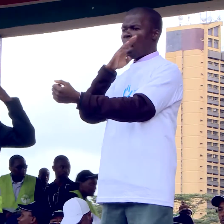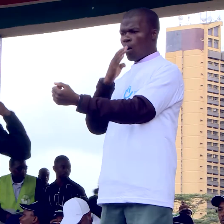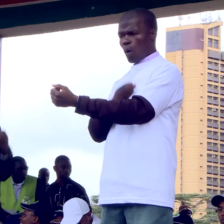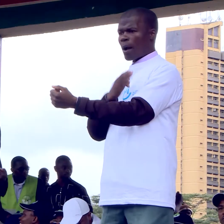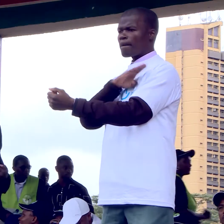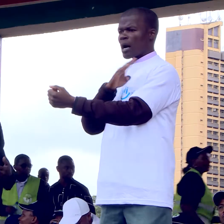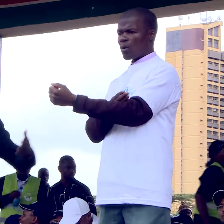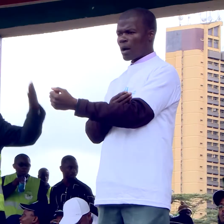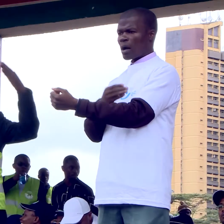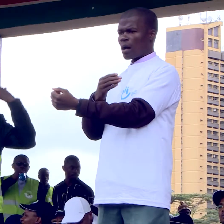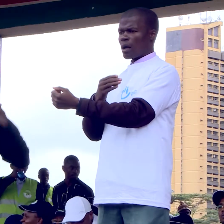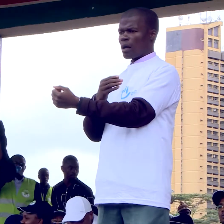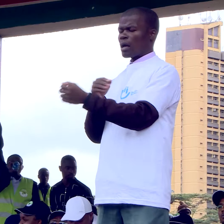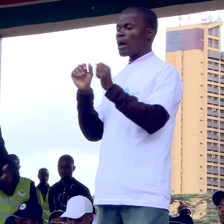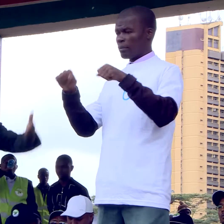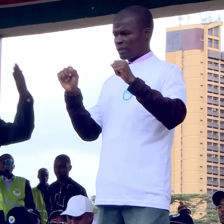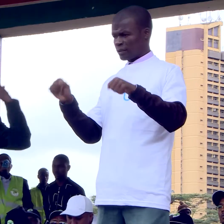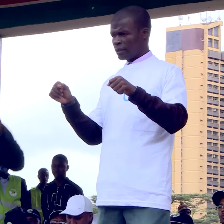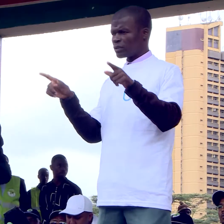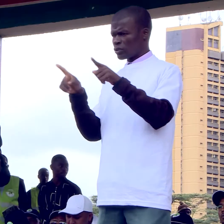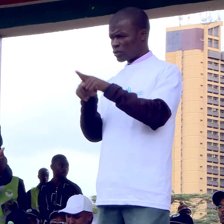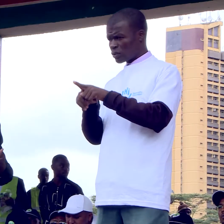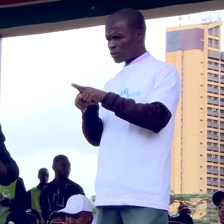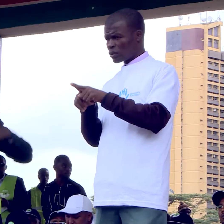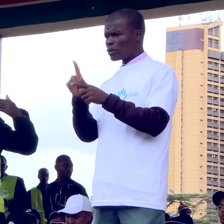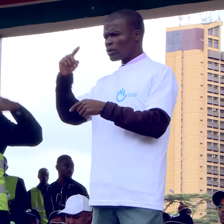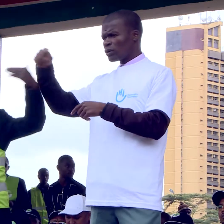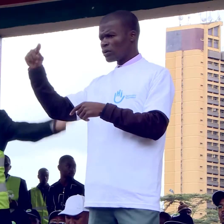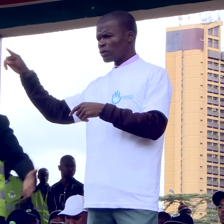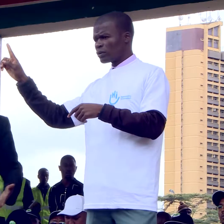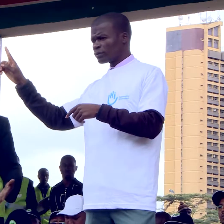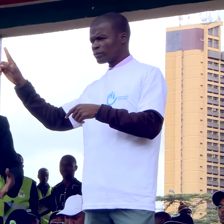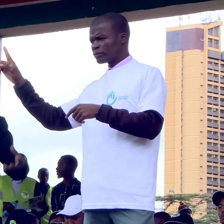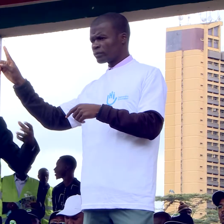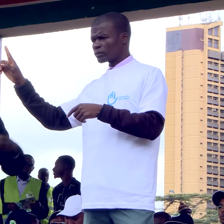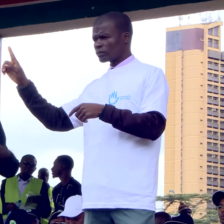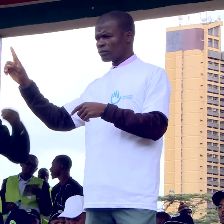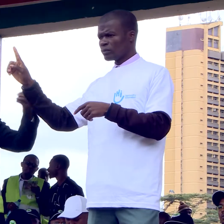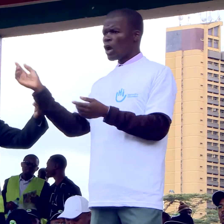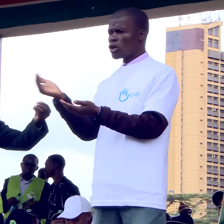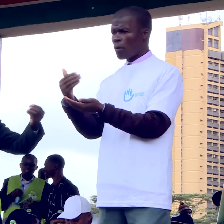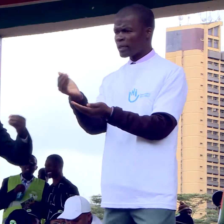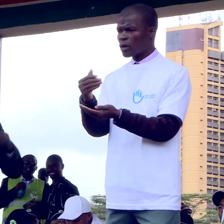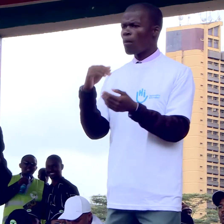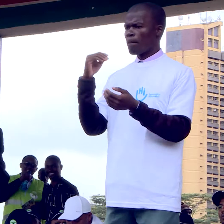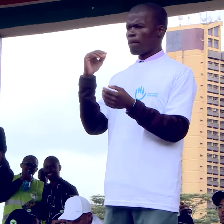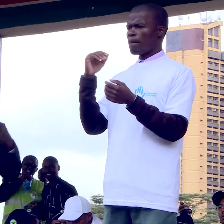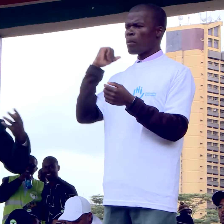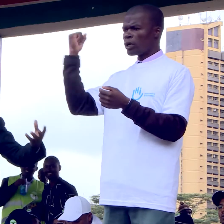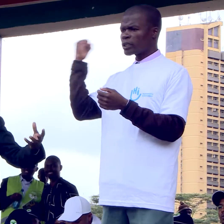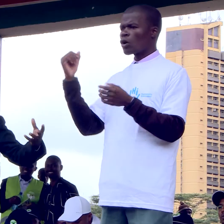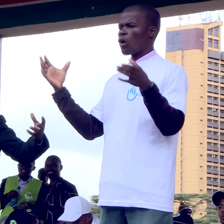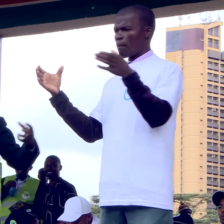na uwezo pia kurekebisha zile nominations za political parties, ndio tusiwe na keo na uvutano